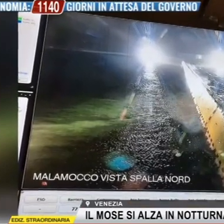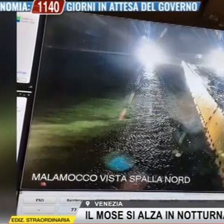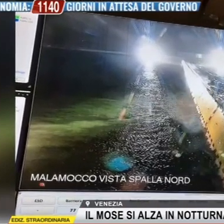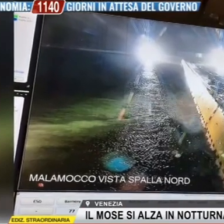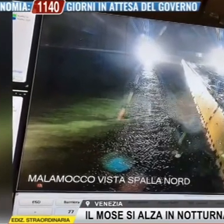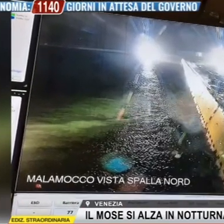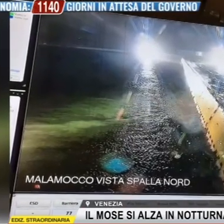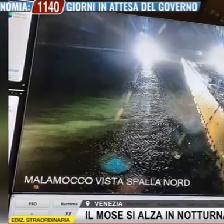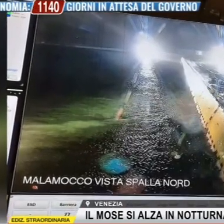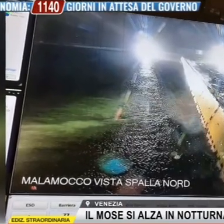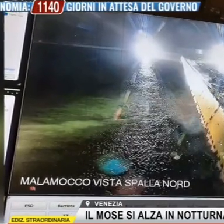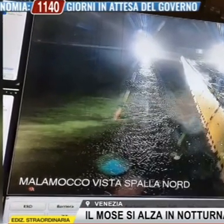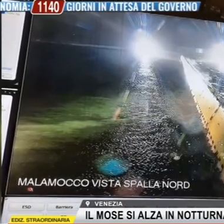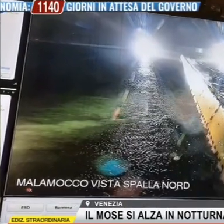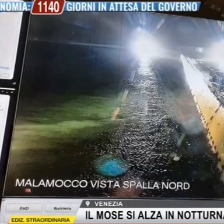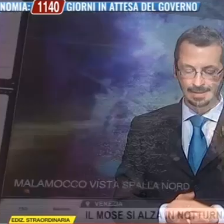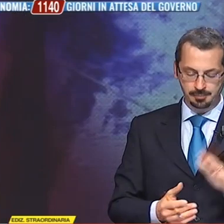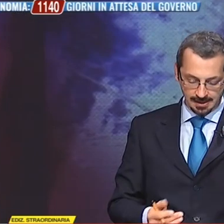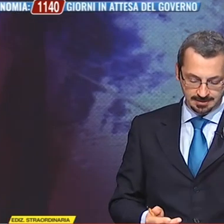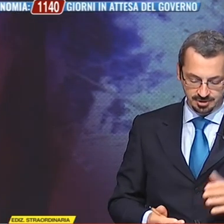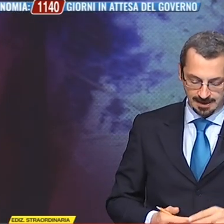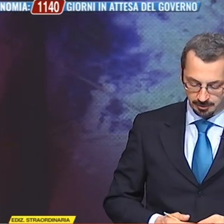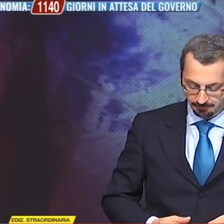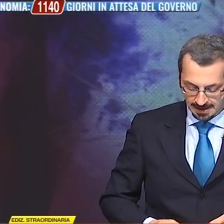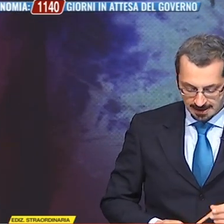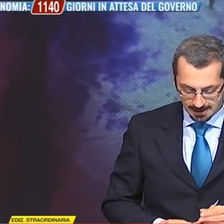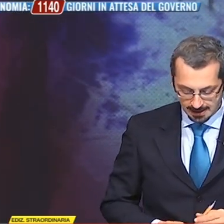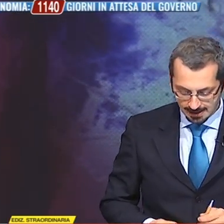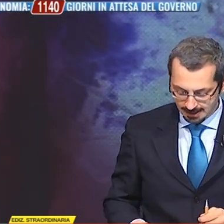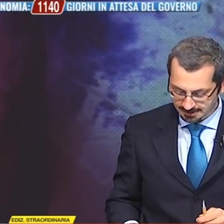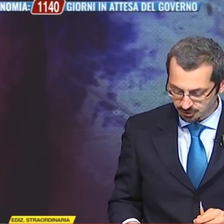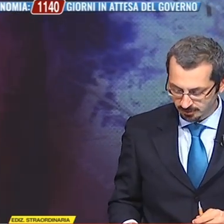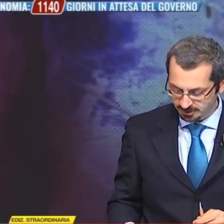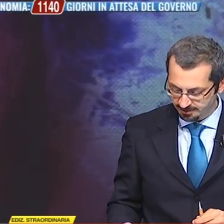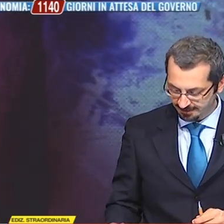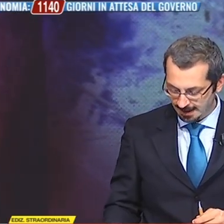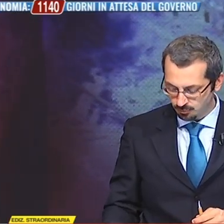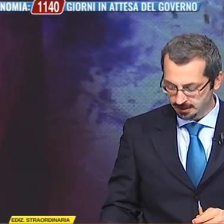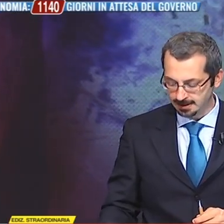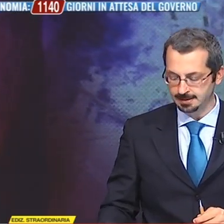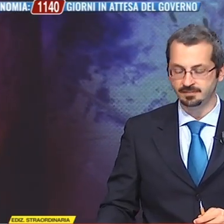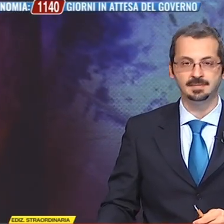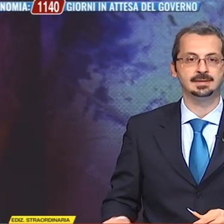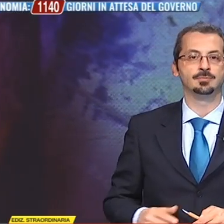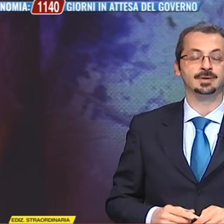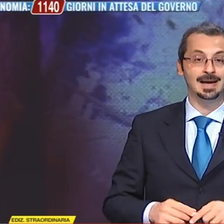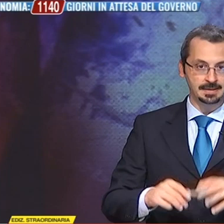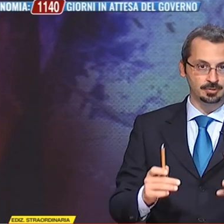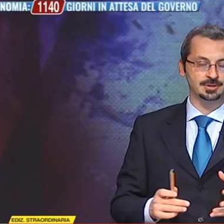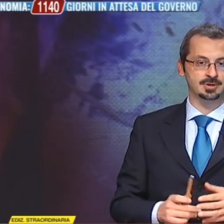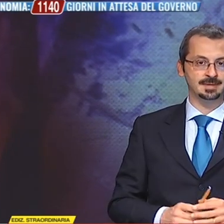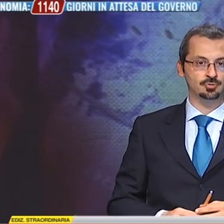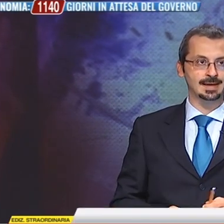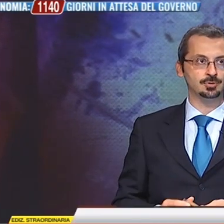di domani. Questo per quanto riguarda la situazione del maltempo, e dicevamo l'assessore Bottacin farà ovviamente un